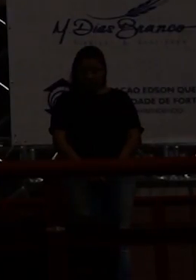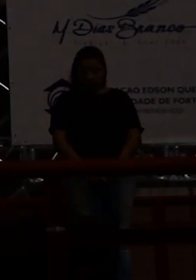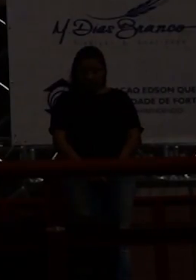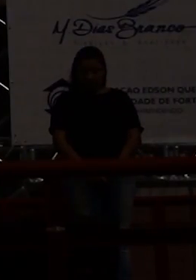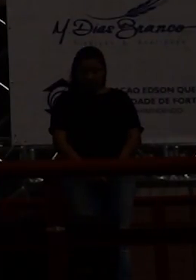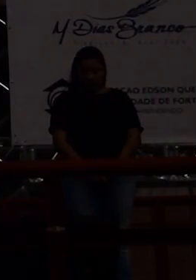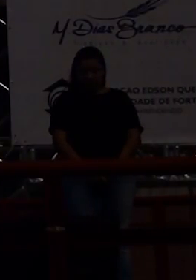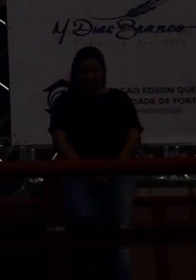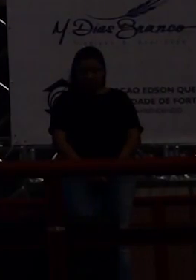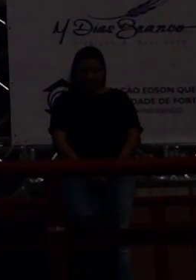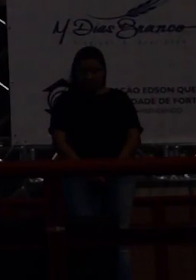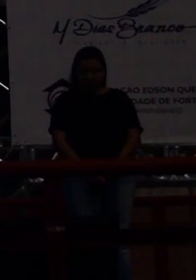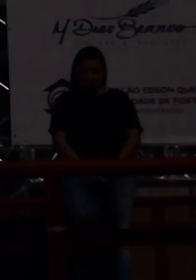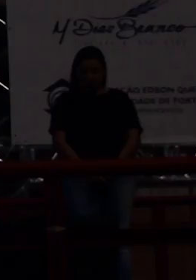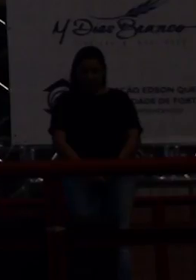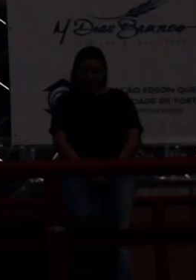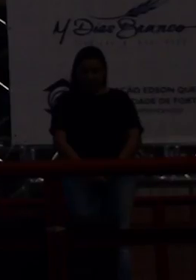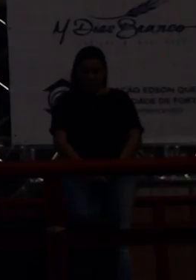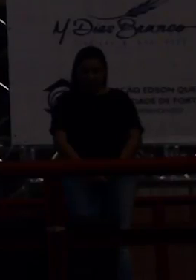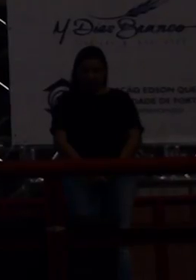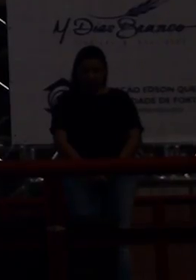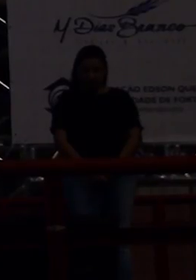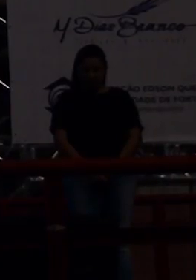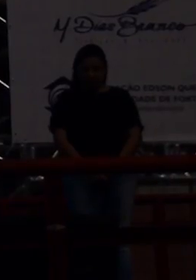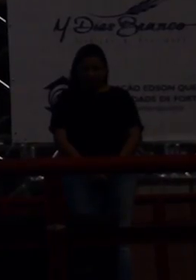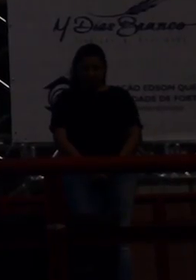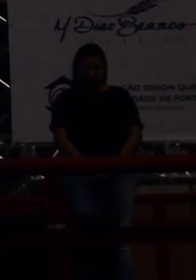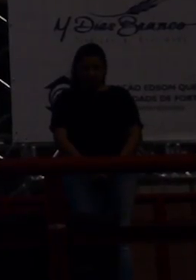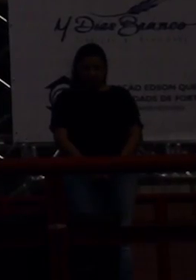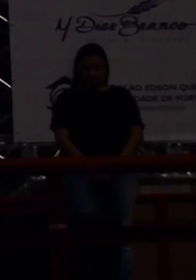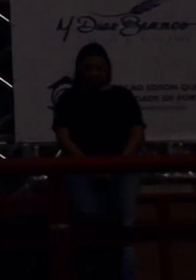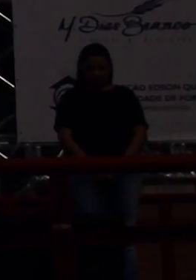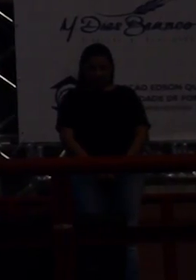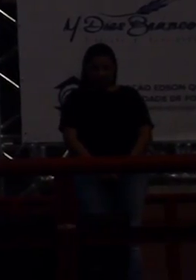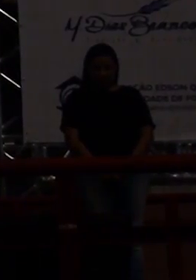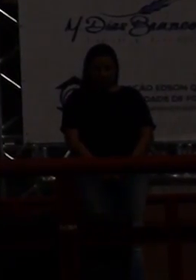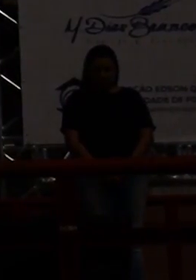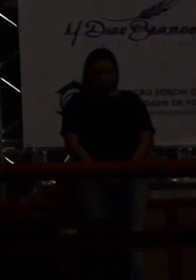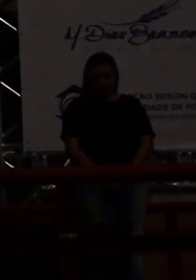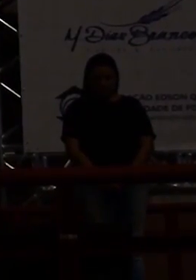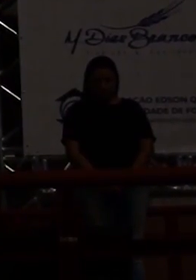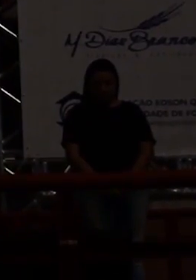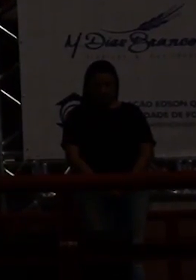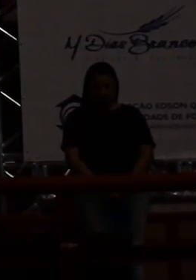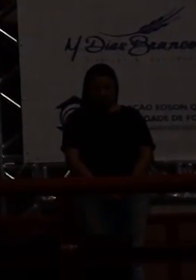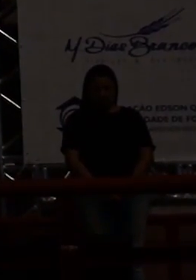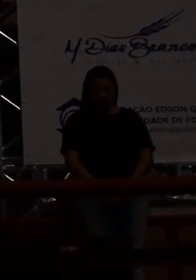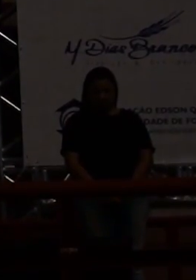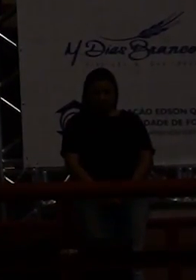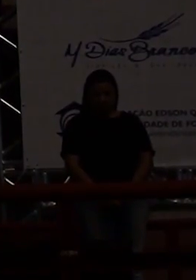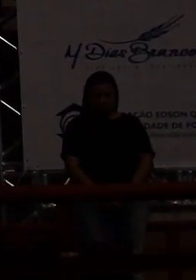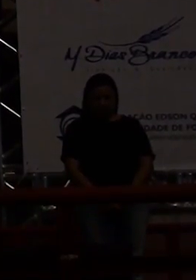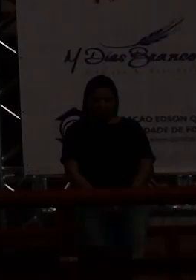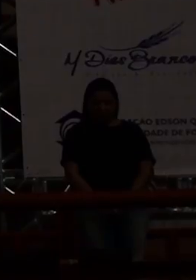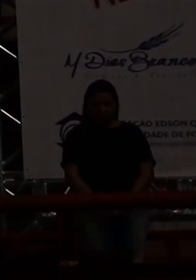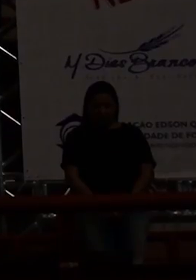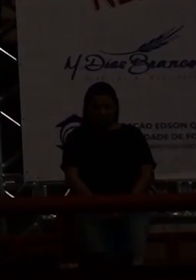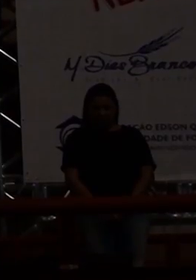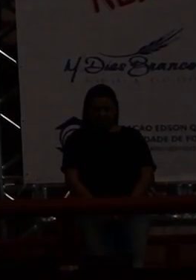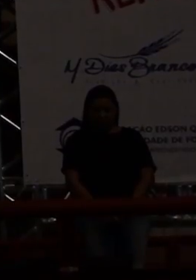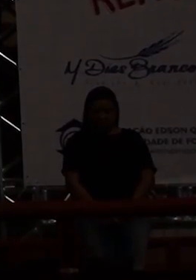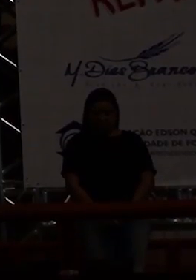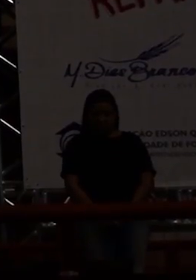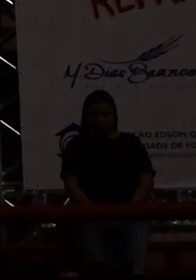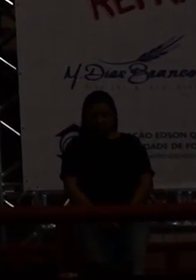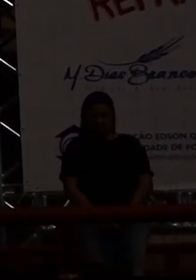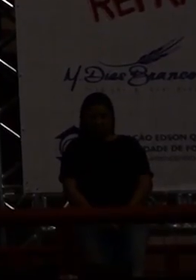Seu tartaruga. Ô, irmão, seu tartaruga é o meu velho. Meu nome é Crush. Crush? Jura? Tá